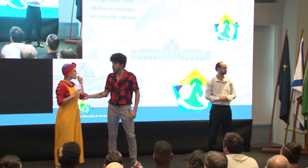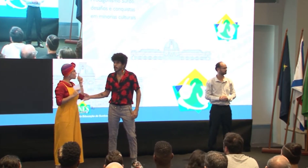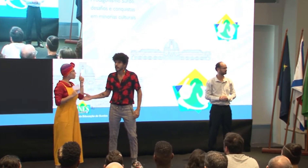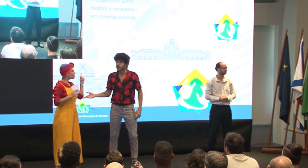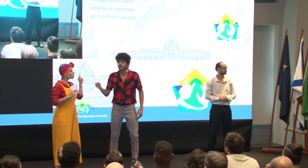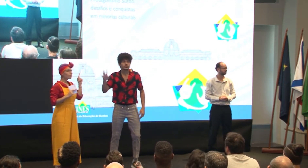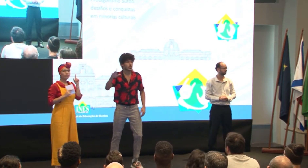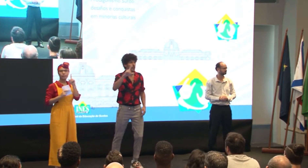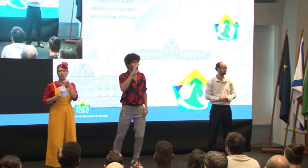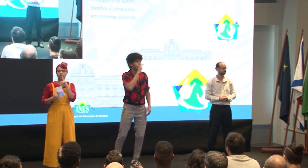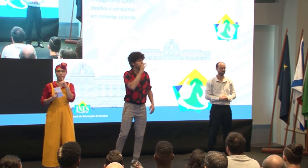Bom.